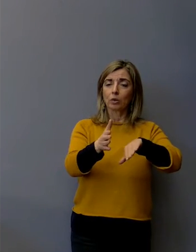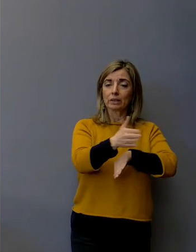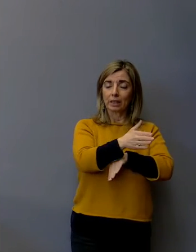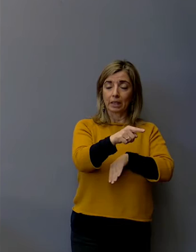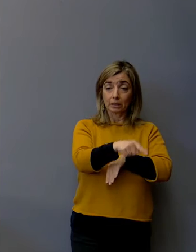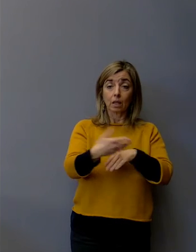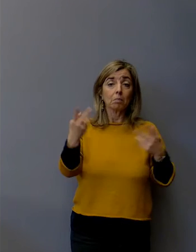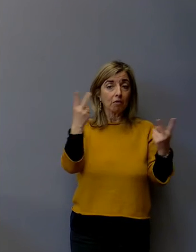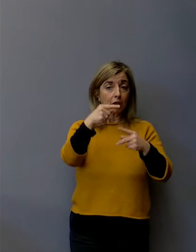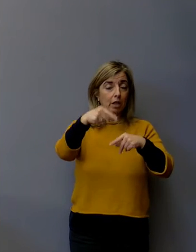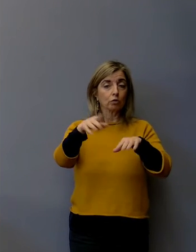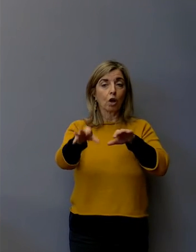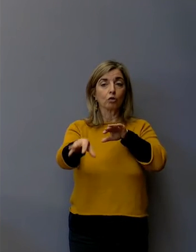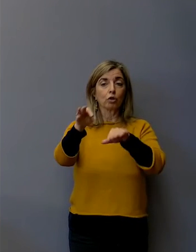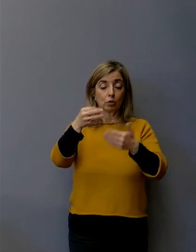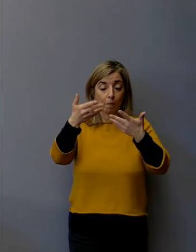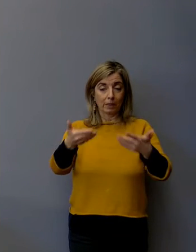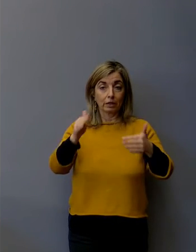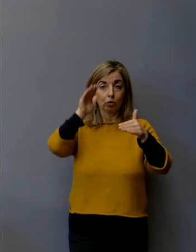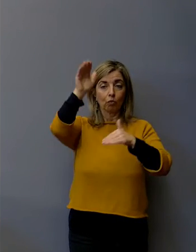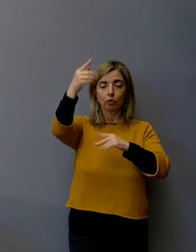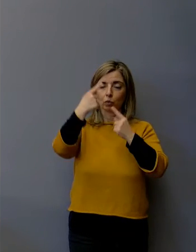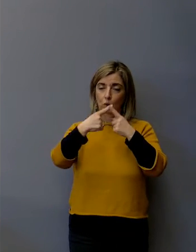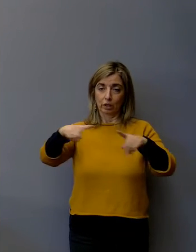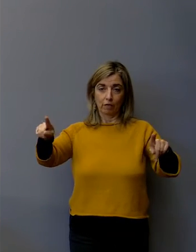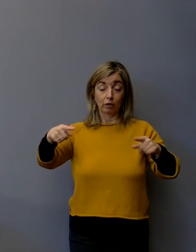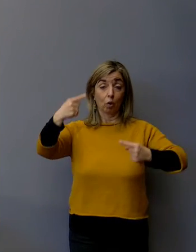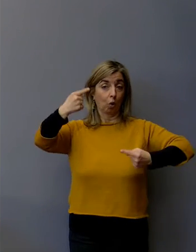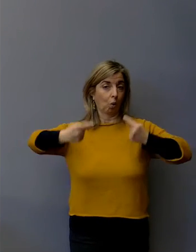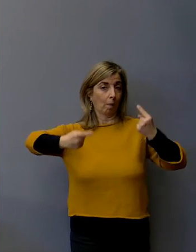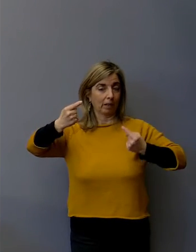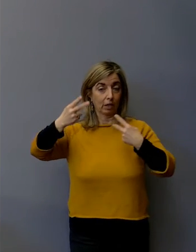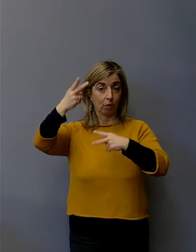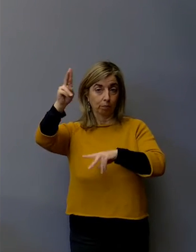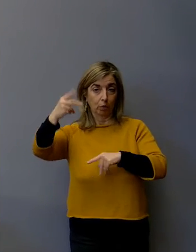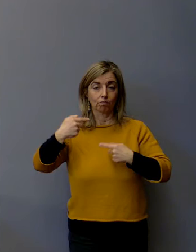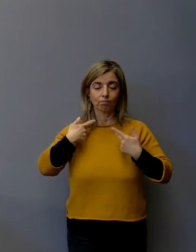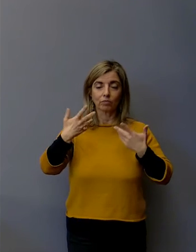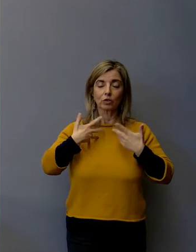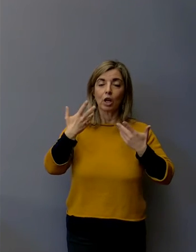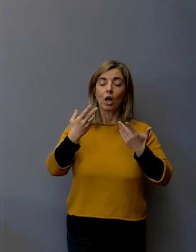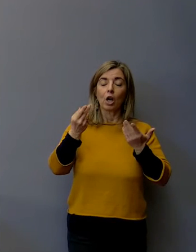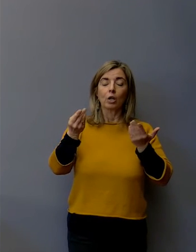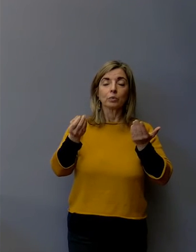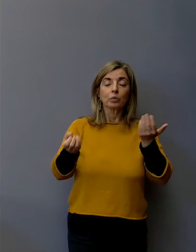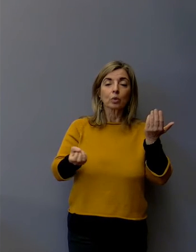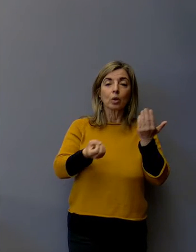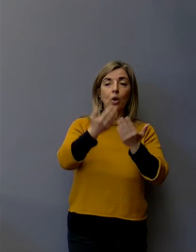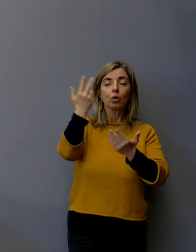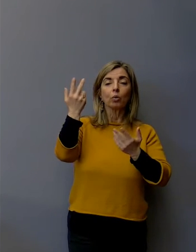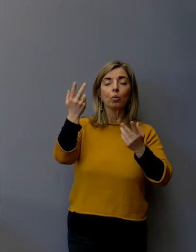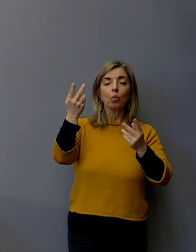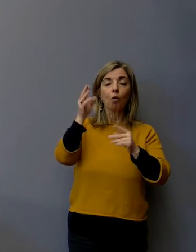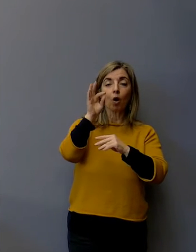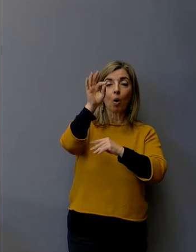e soprattutto più competitivo e di nuovi scenari commerciali e i futuri scenari urbani quali